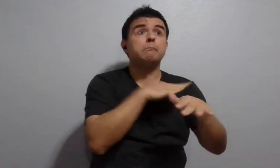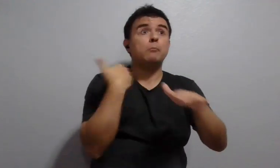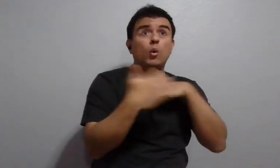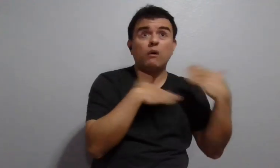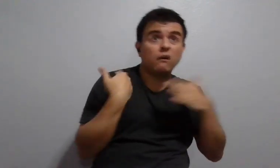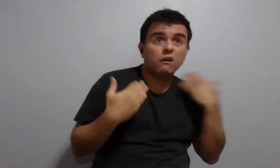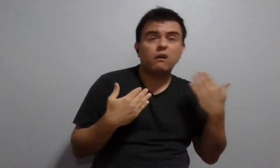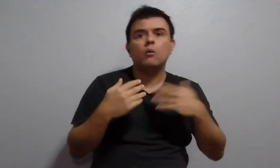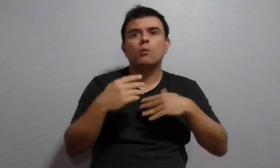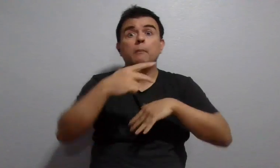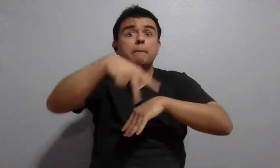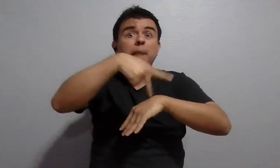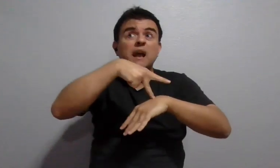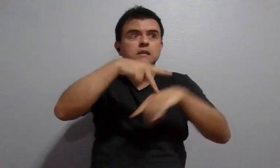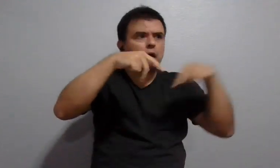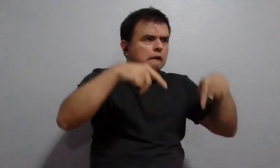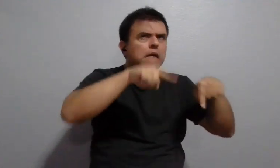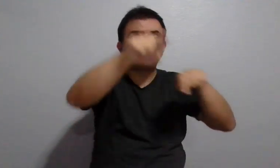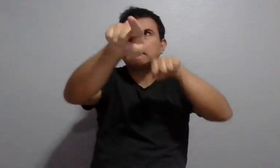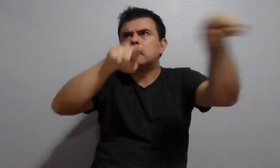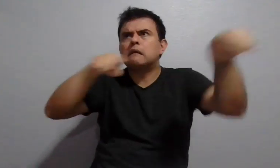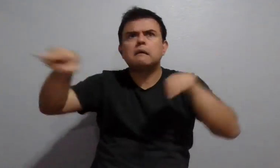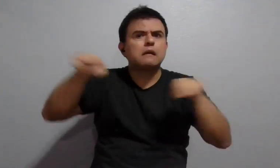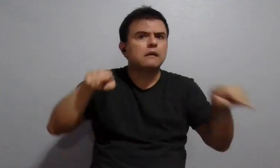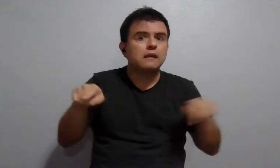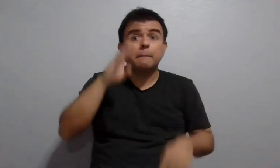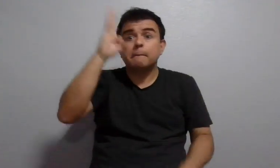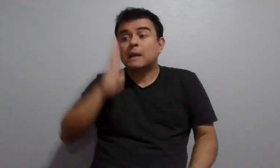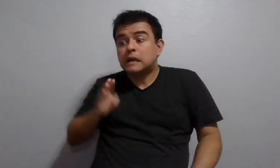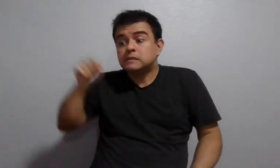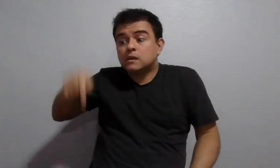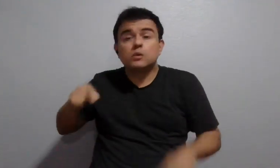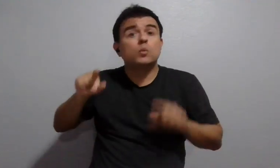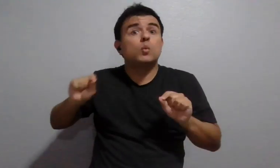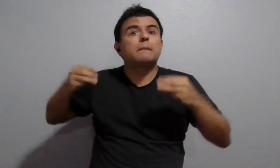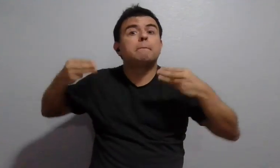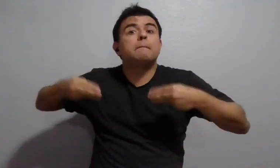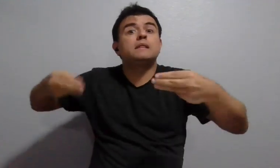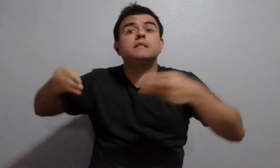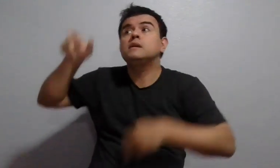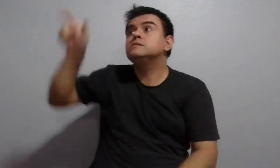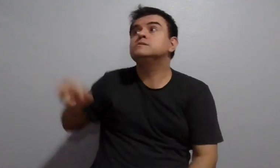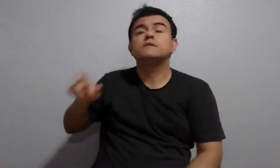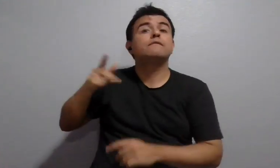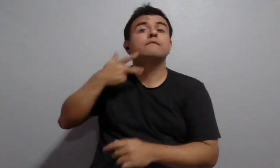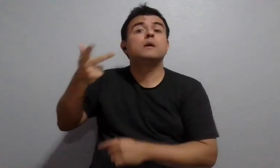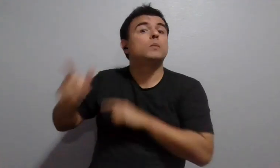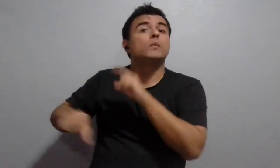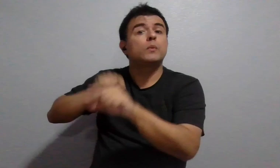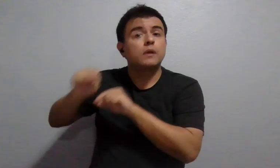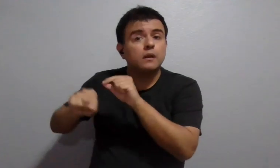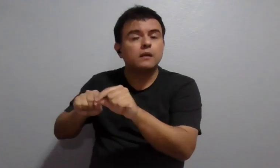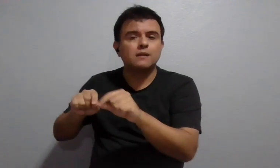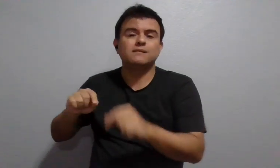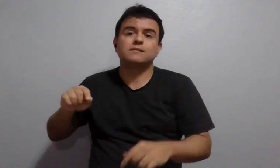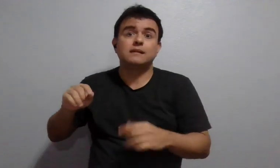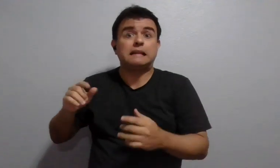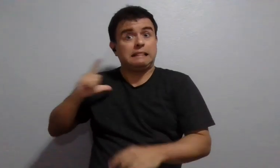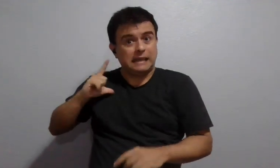país X, no país Y, no Brasil, o que o ministro falou, o que ele não falou, além disso, tem essas dúvidas do